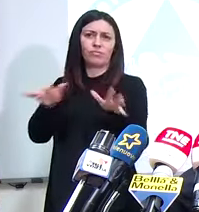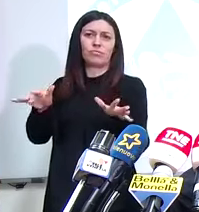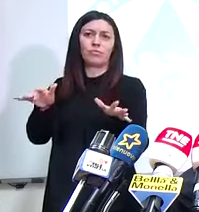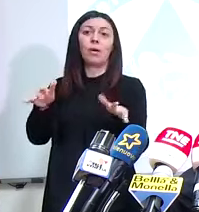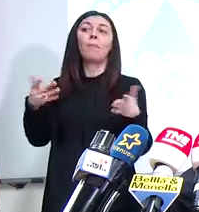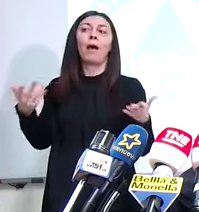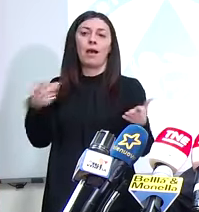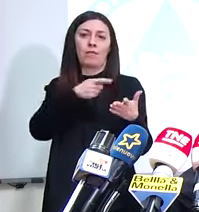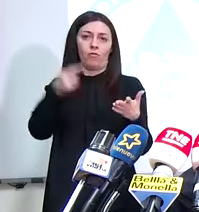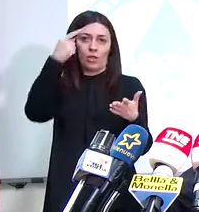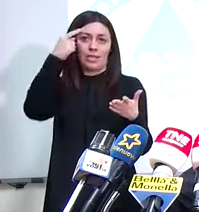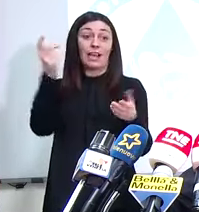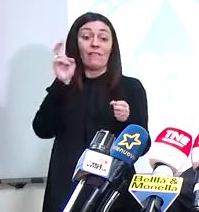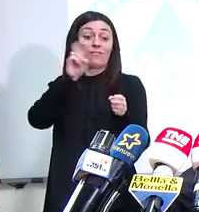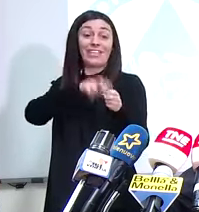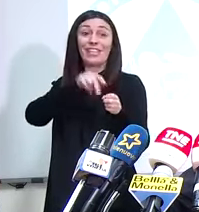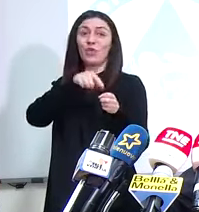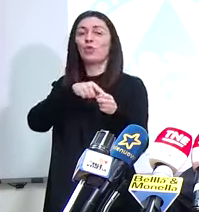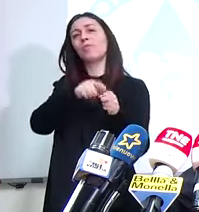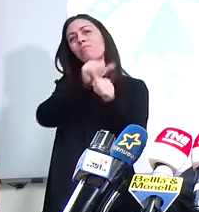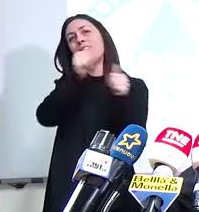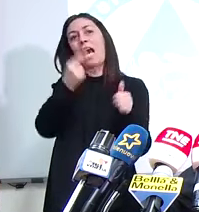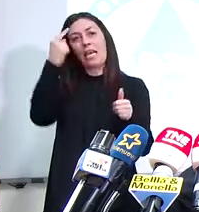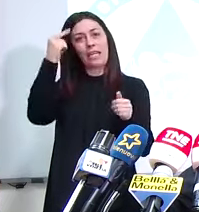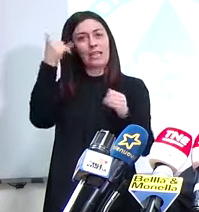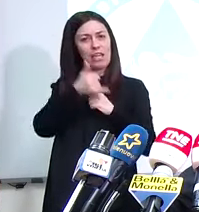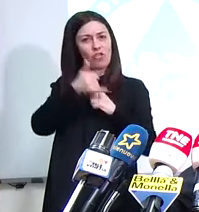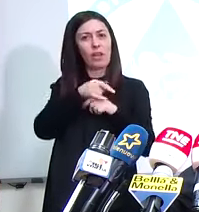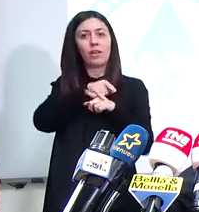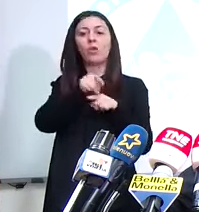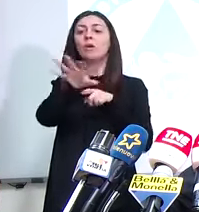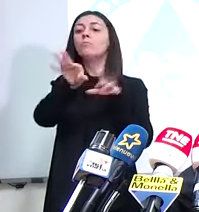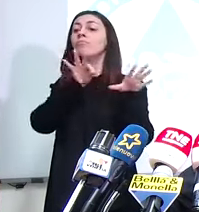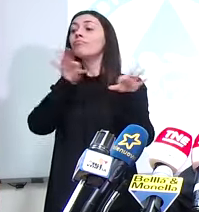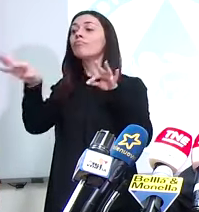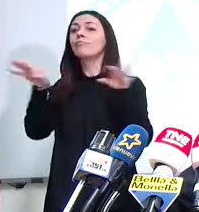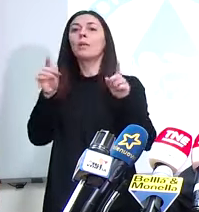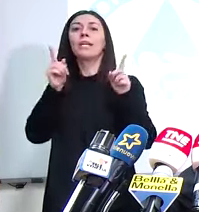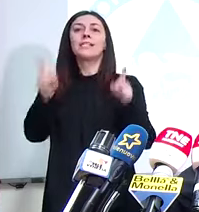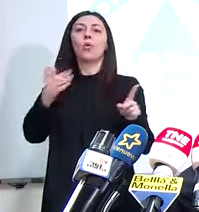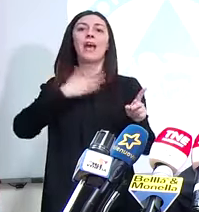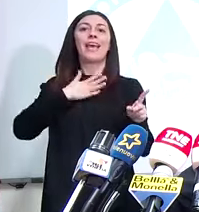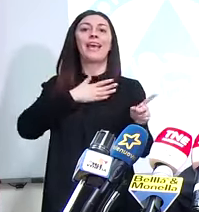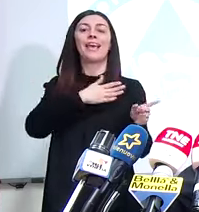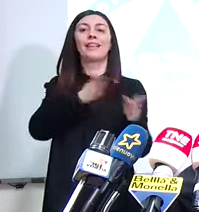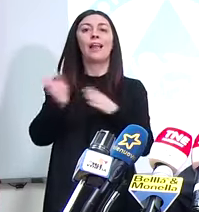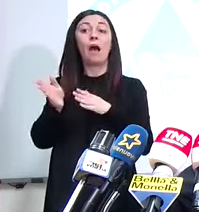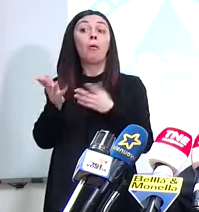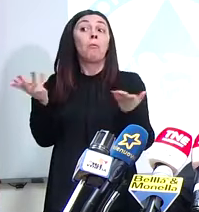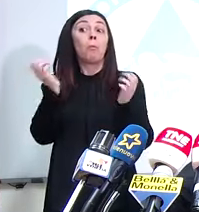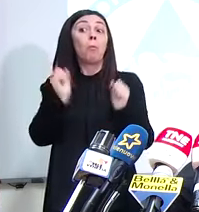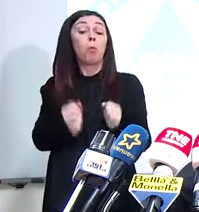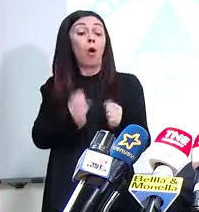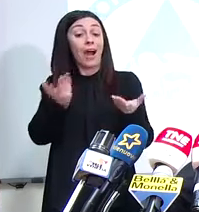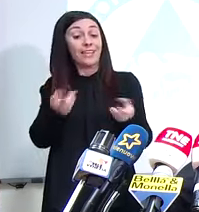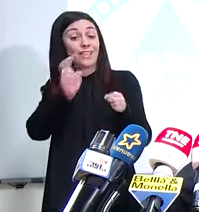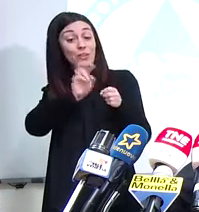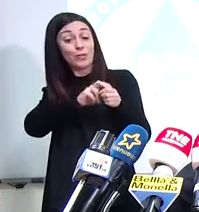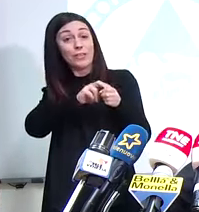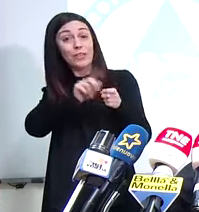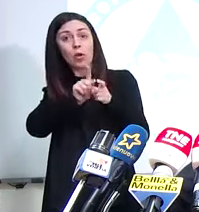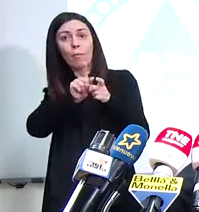per età evidentemente potrebbe anche girare il suo riflettore sui più giovani per questo noi siamo preoccupati